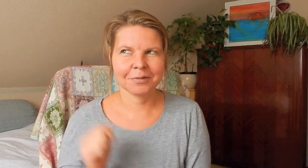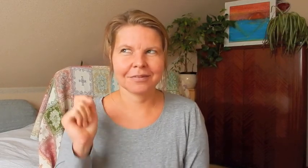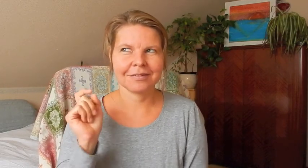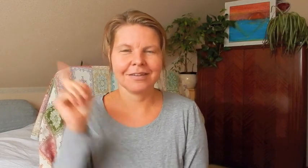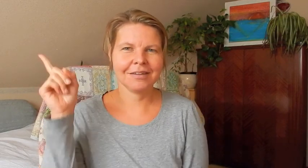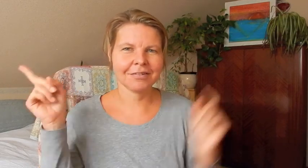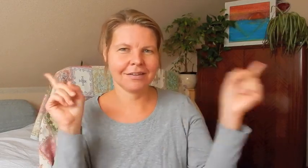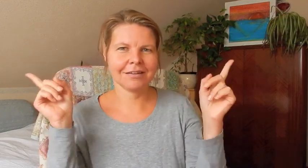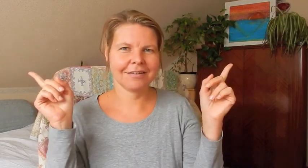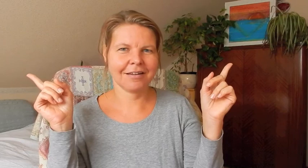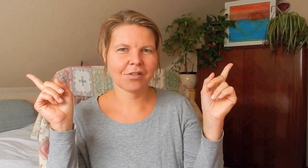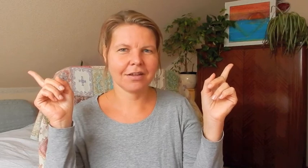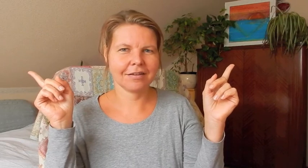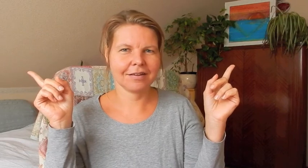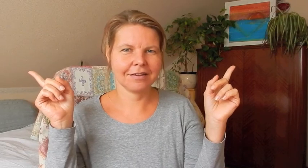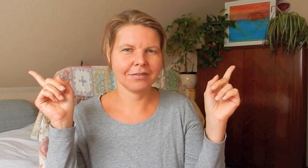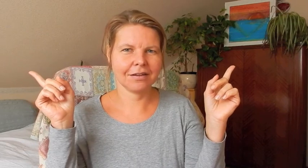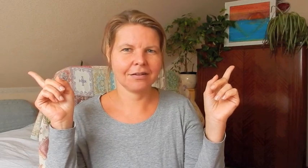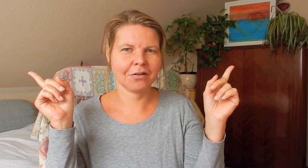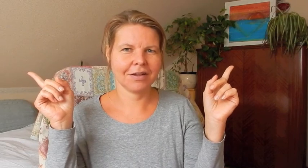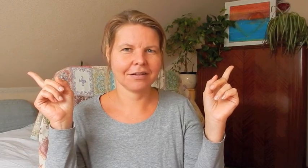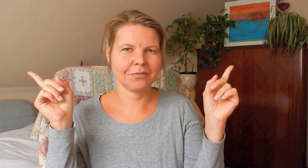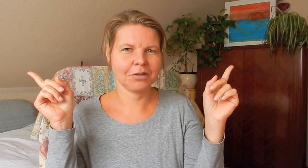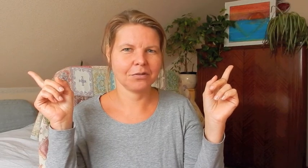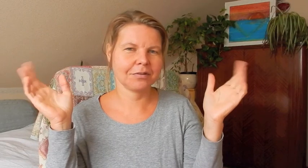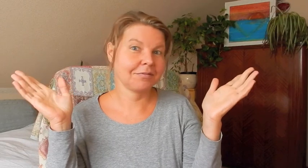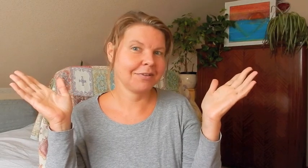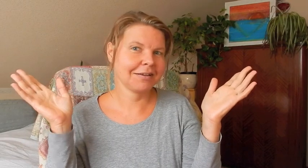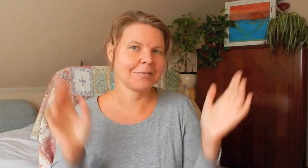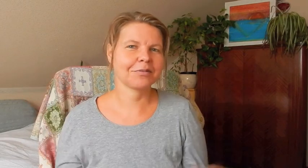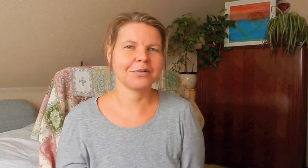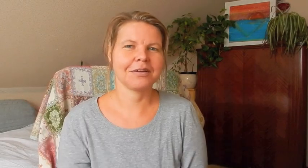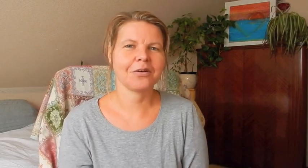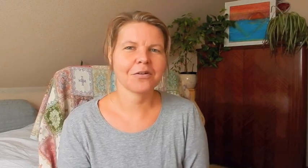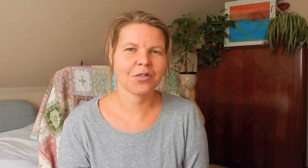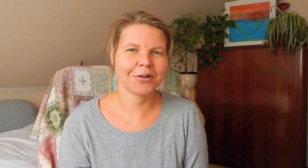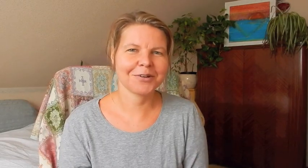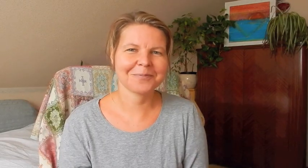Und hier erscheinen jetzt gleich wieder noch weitere Videos. Vielleicht magst du die noch schauen.